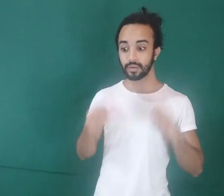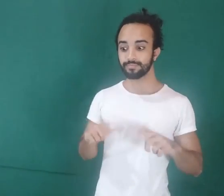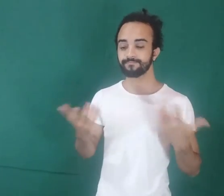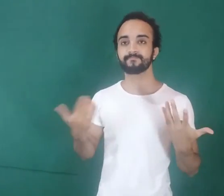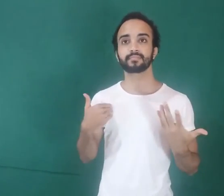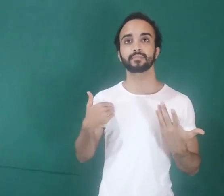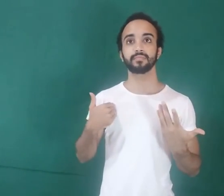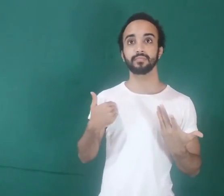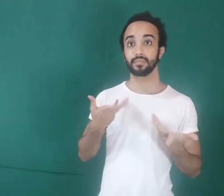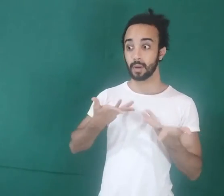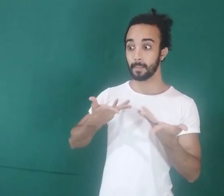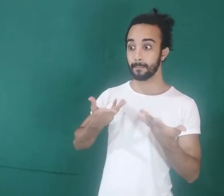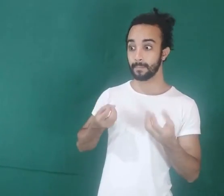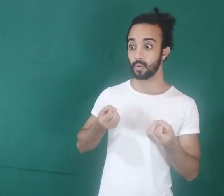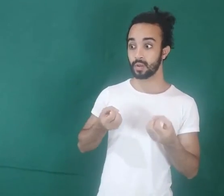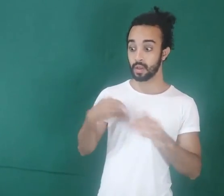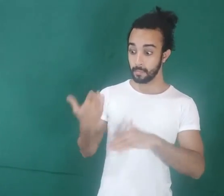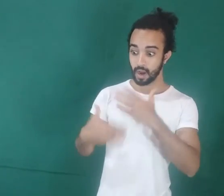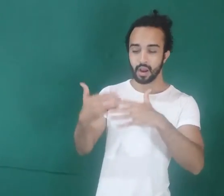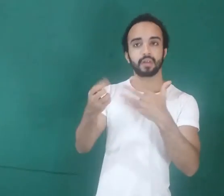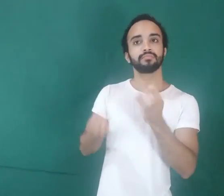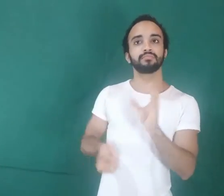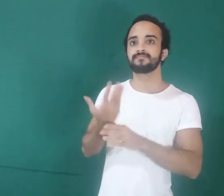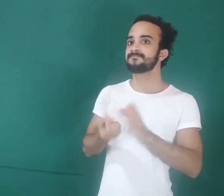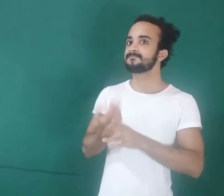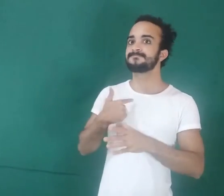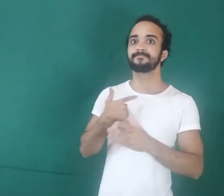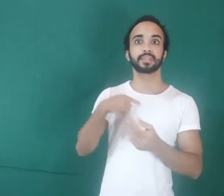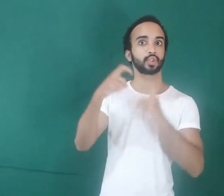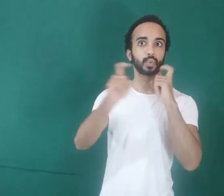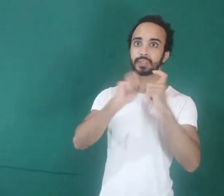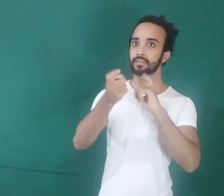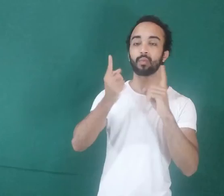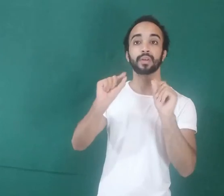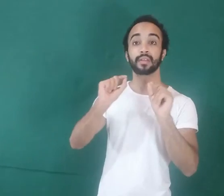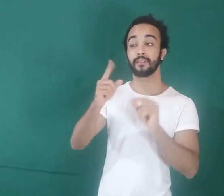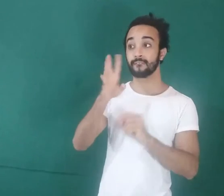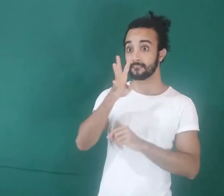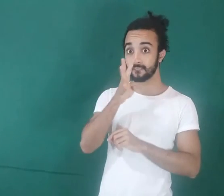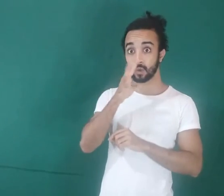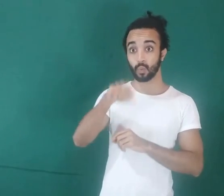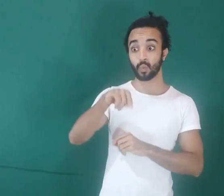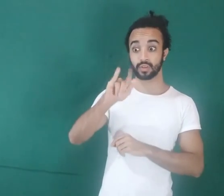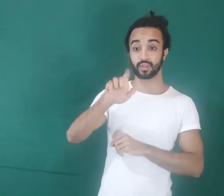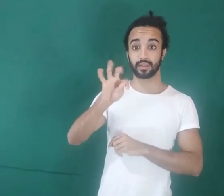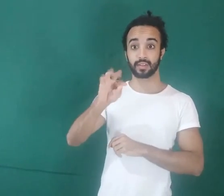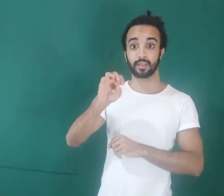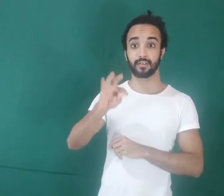de fertilização dessas discussões. Então, assistir os IGTVs dele são coisas inspiradoras para ativar essas